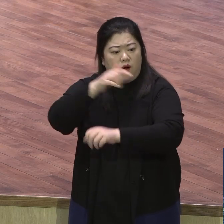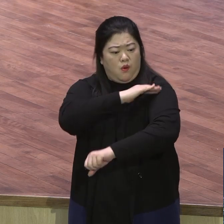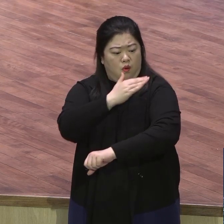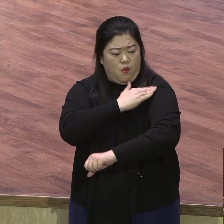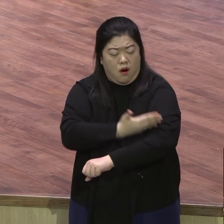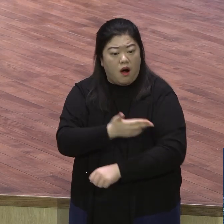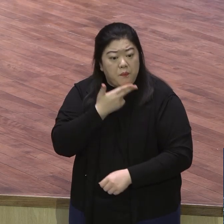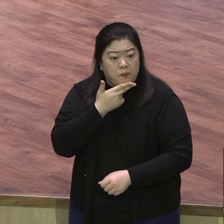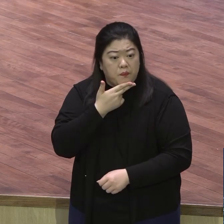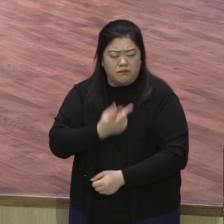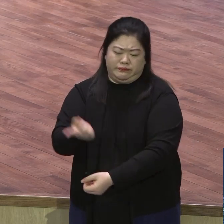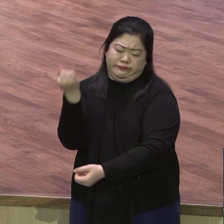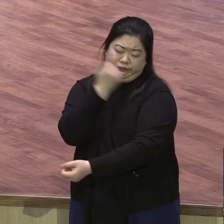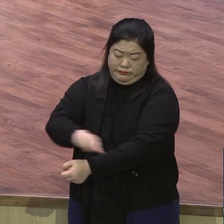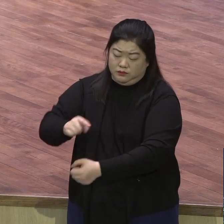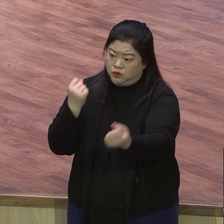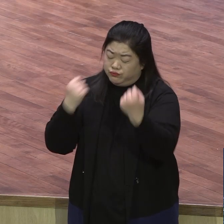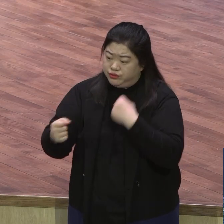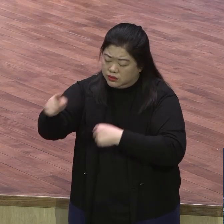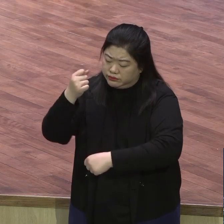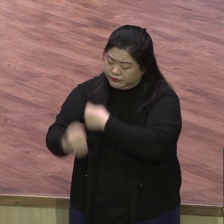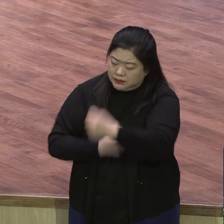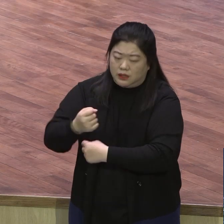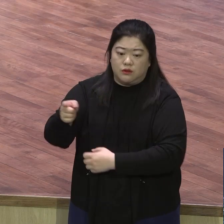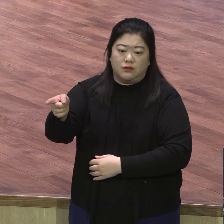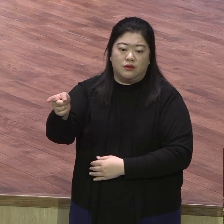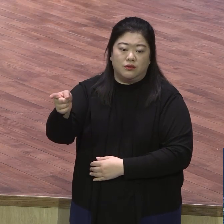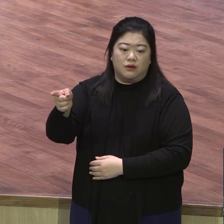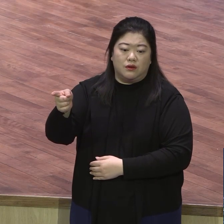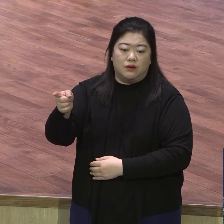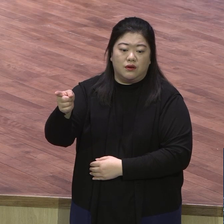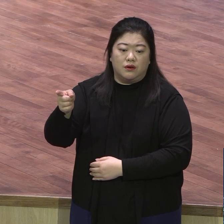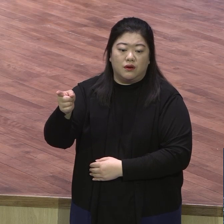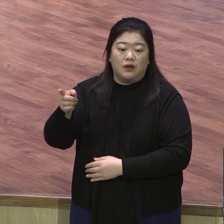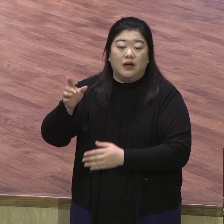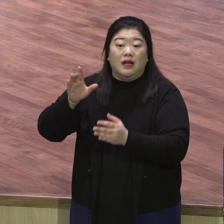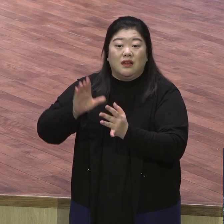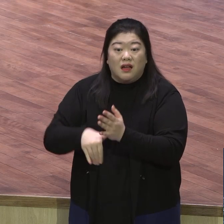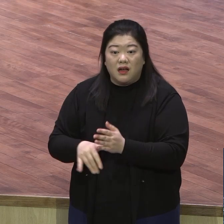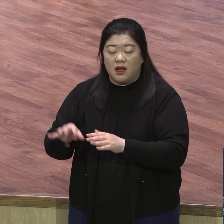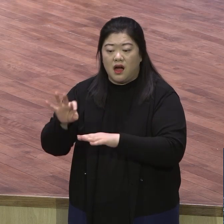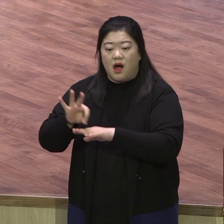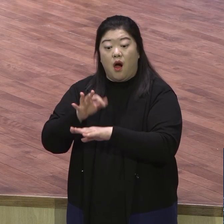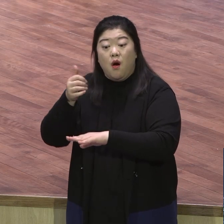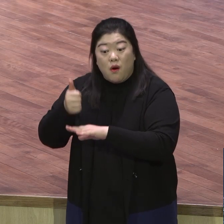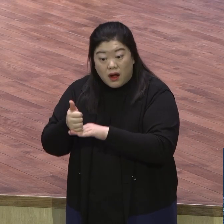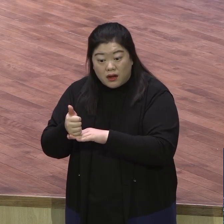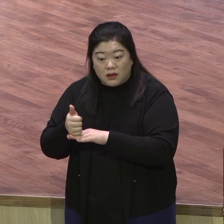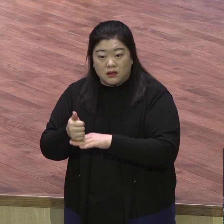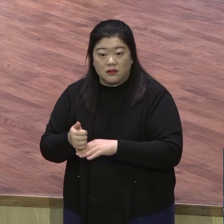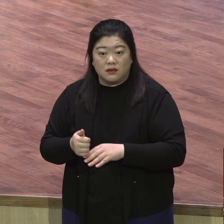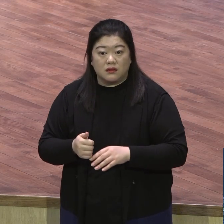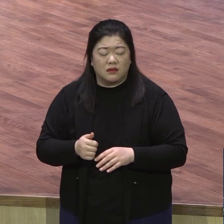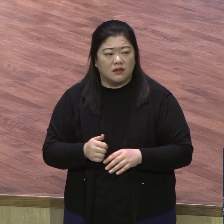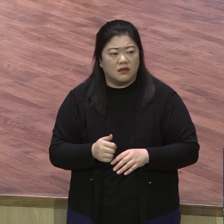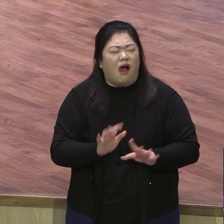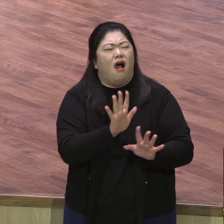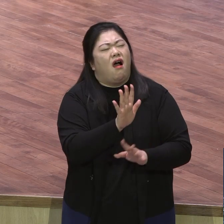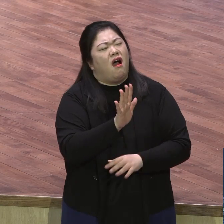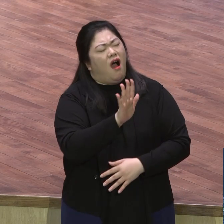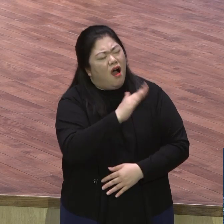추궁을 했습니다. 그런데 이 사울왕이 그때 사무엘 앞에 사무엘이 추궁할 때 회개하고